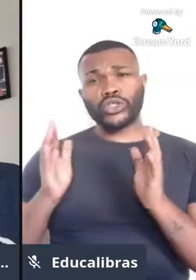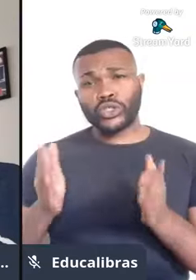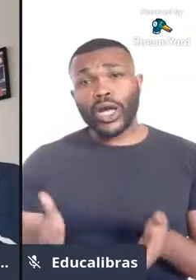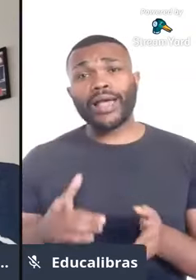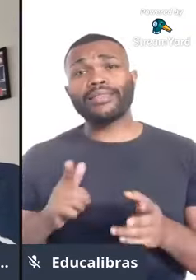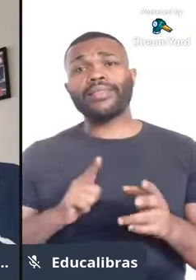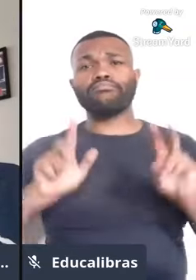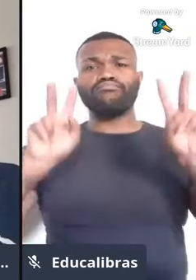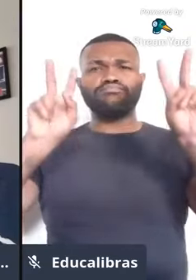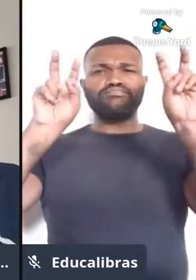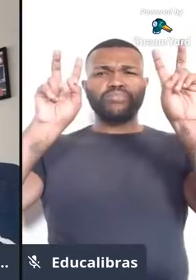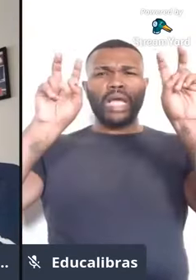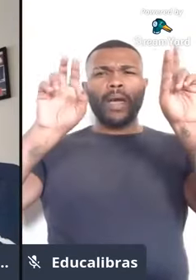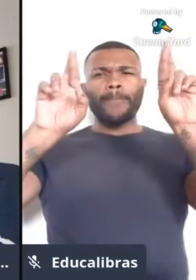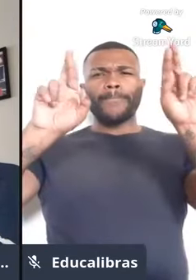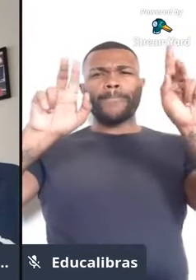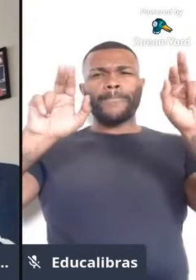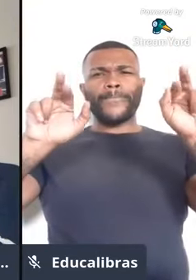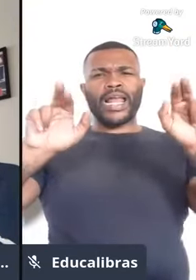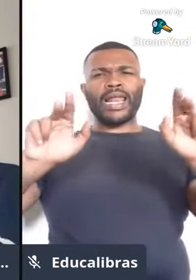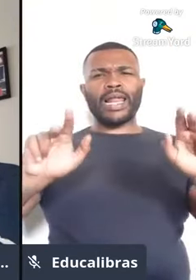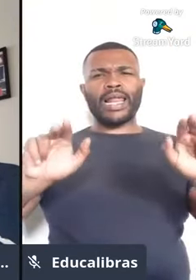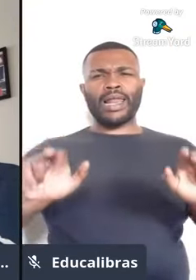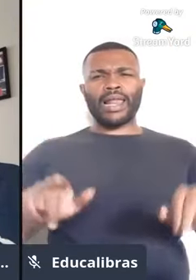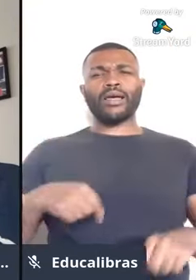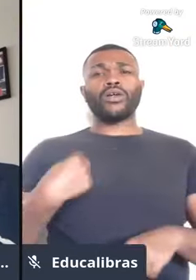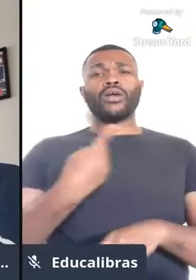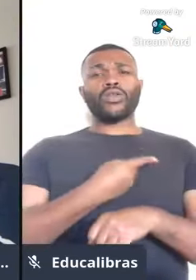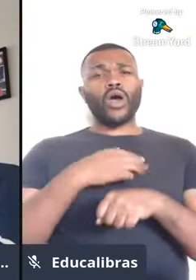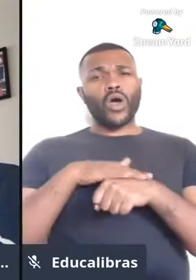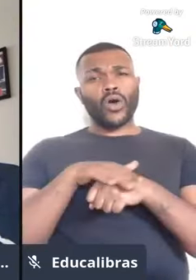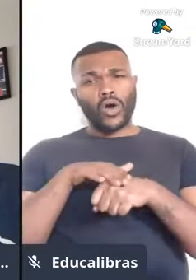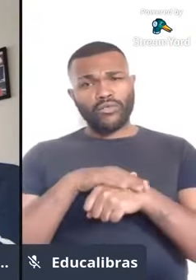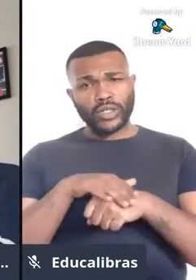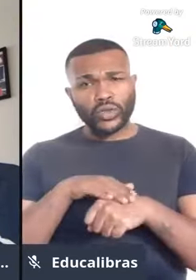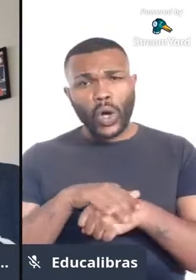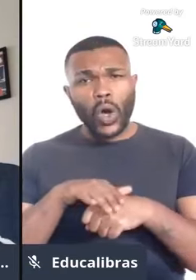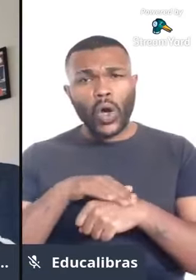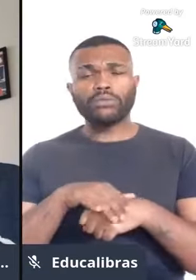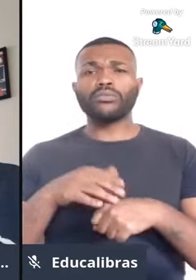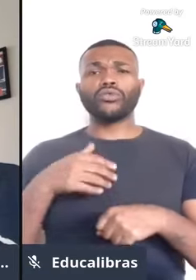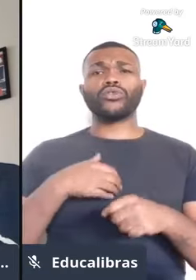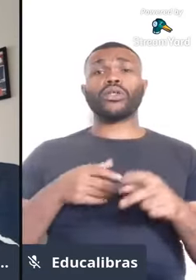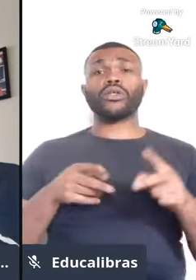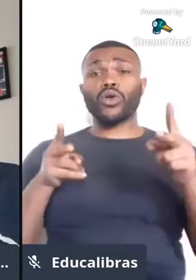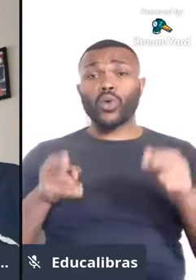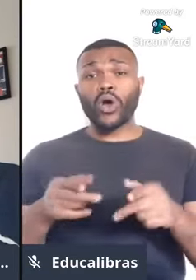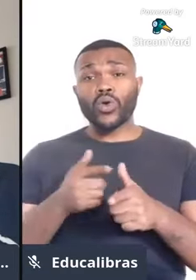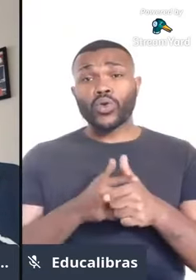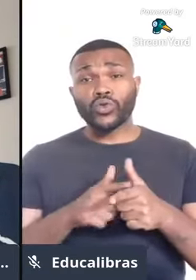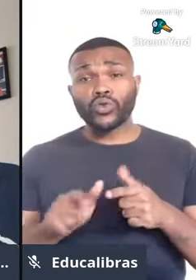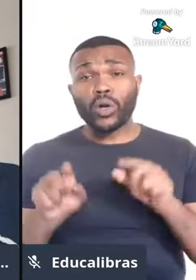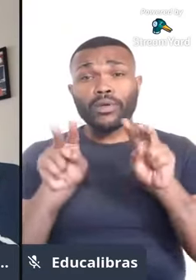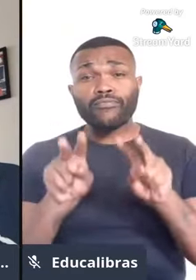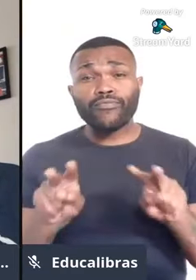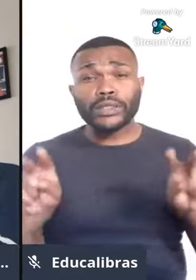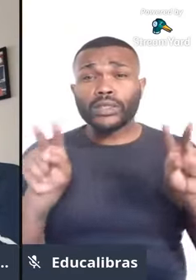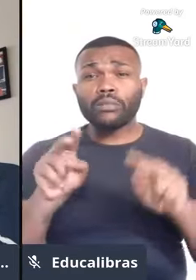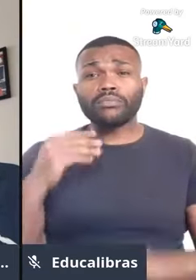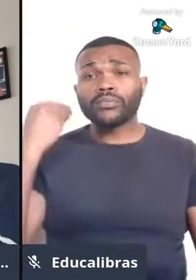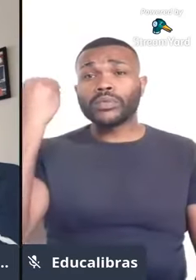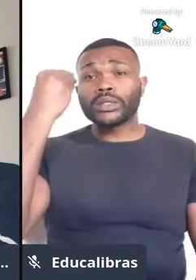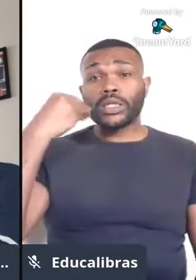questões que a gente conversou aí, né, de alguma forma, sob a ótica da experiência que eles tiveram nos